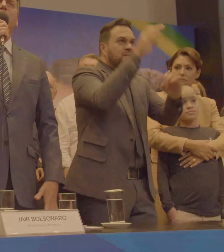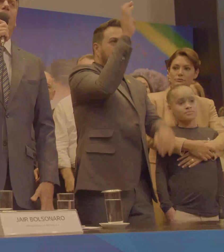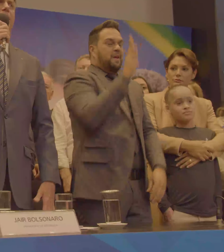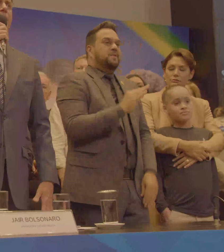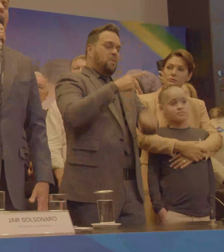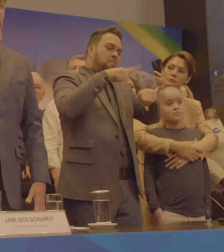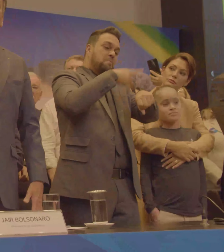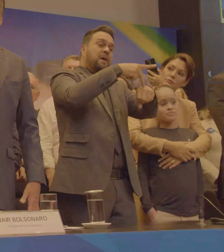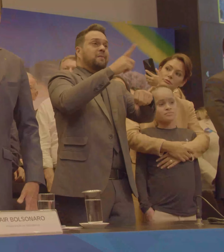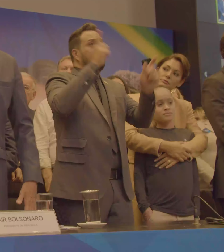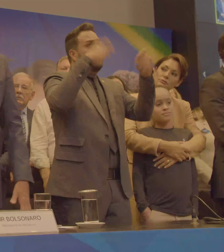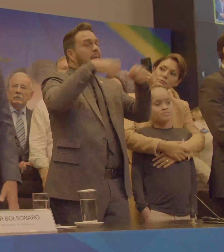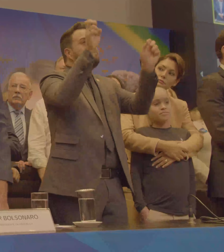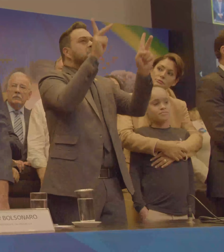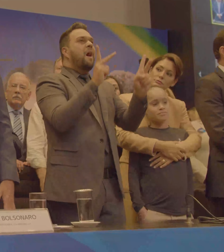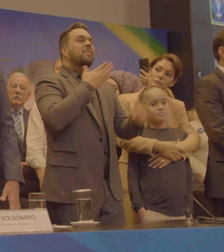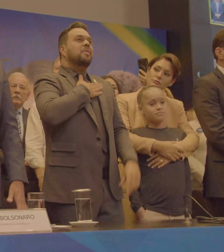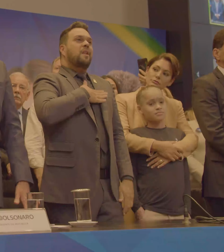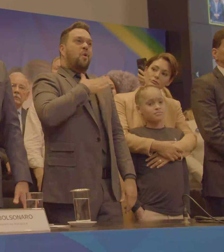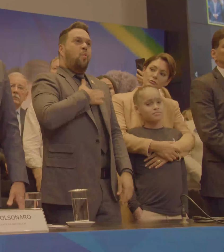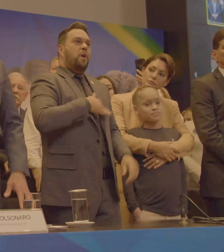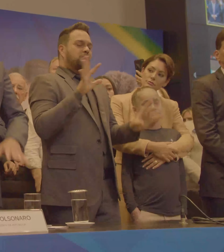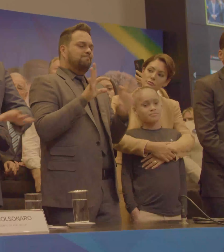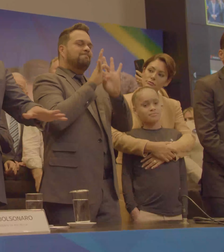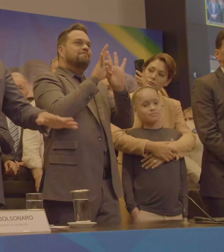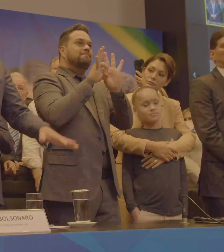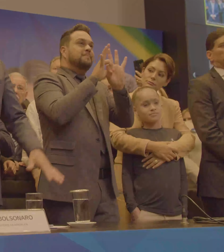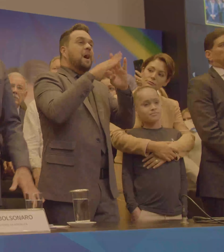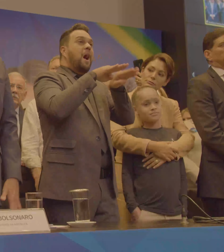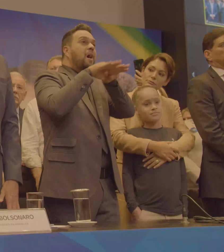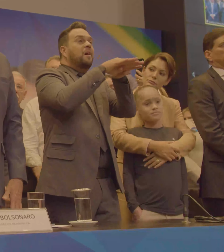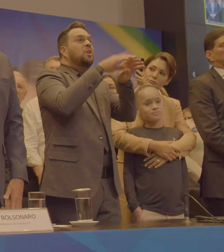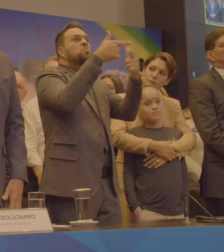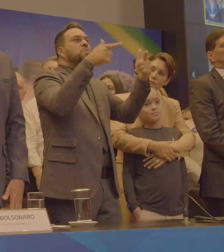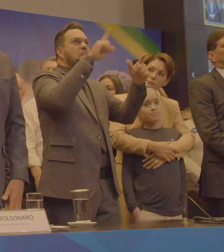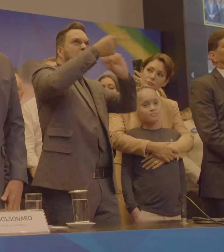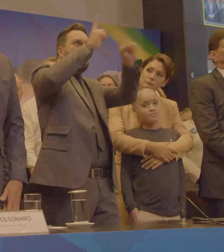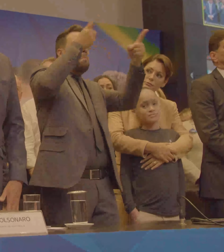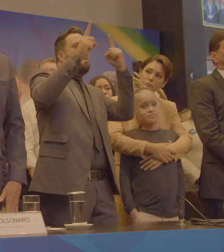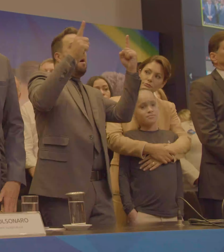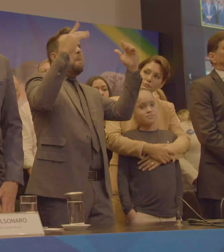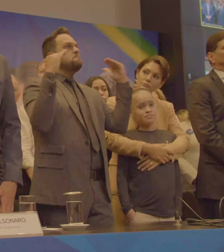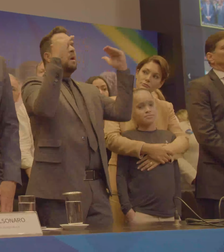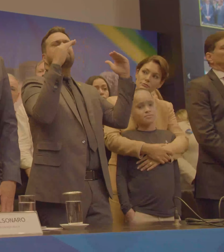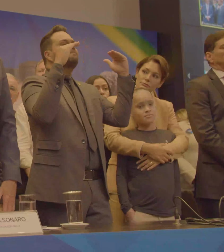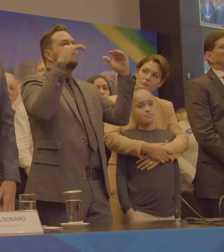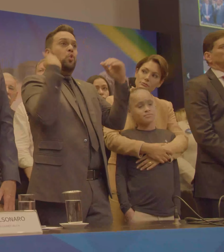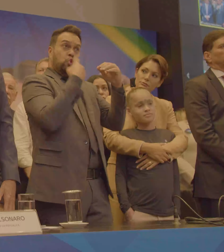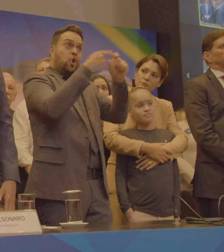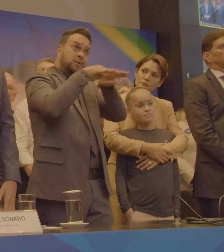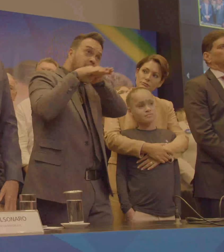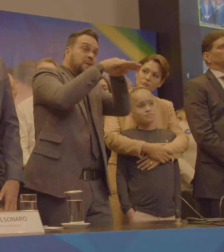um país de paz, de tranquilidade, de harmonia, onde ninguém manda mais do que o outro. Nós somos iguais e